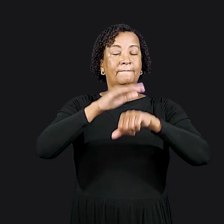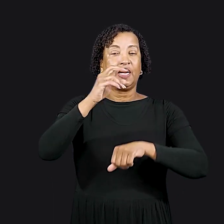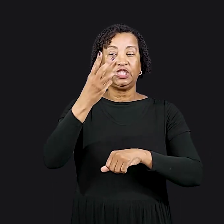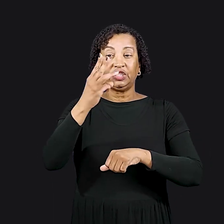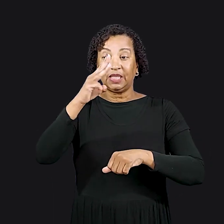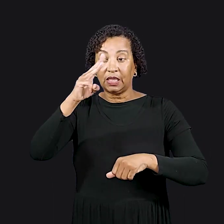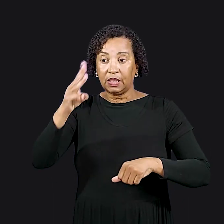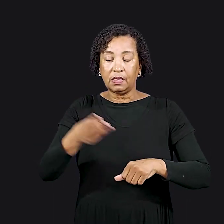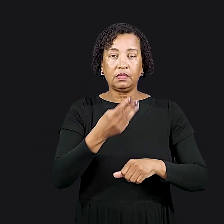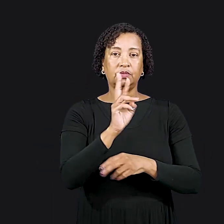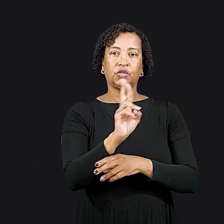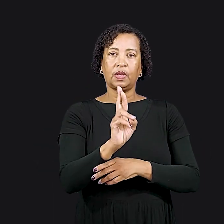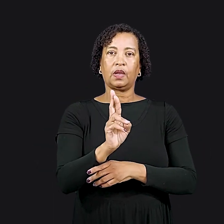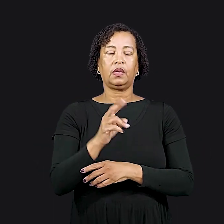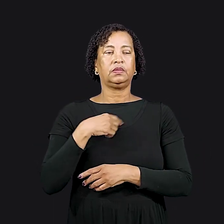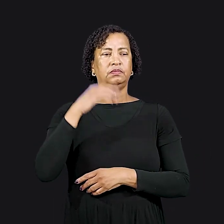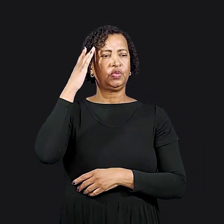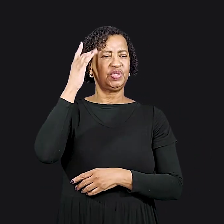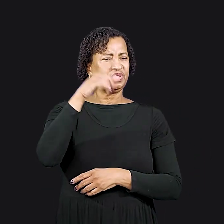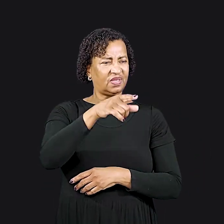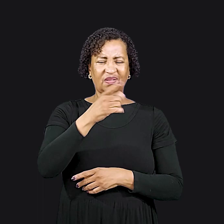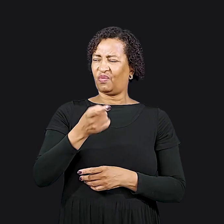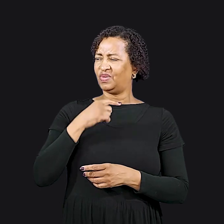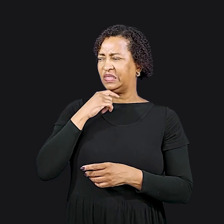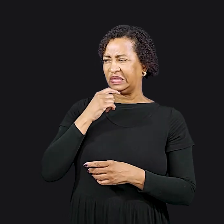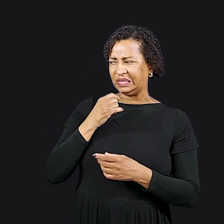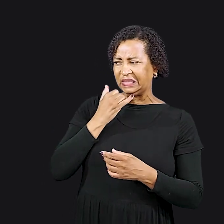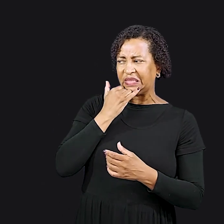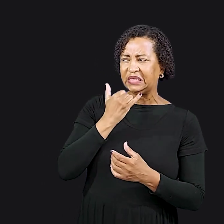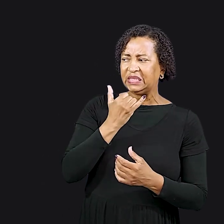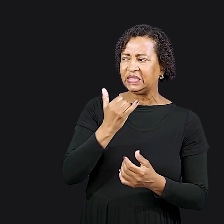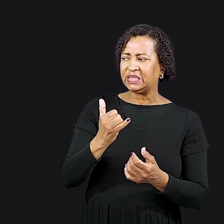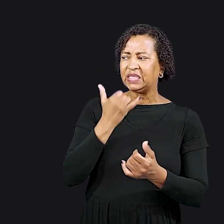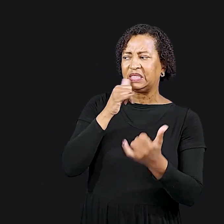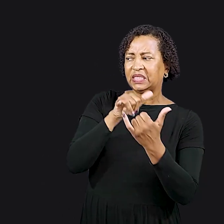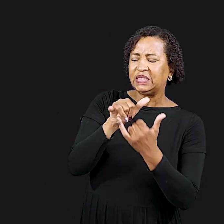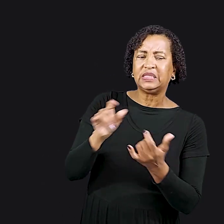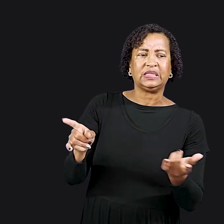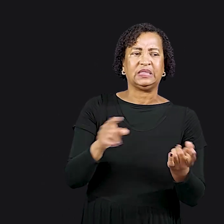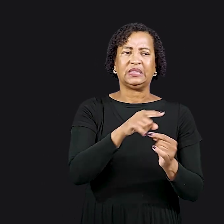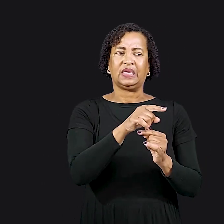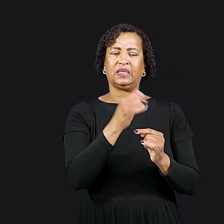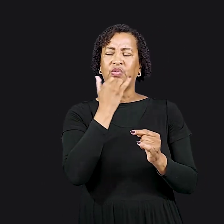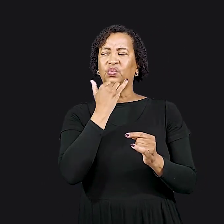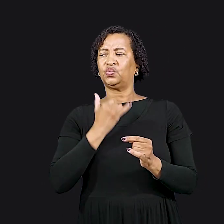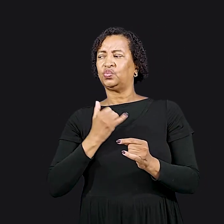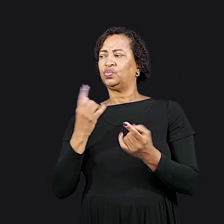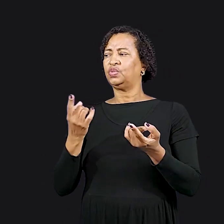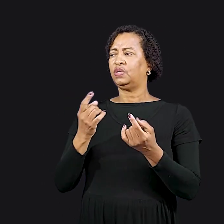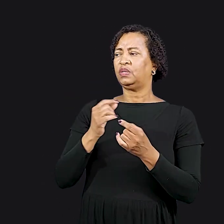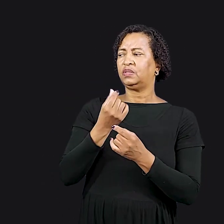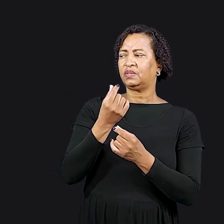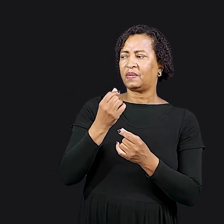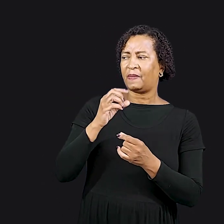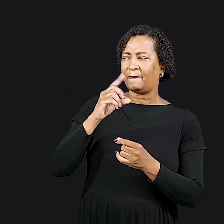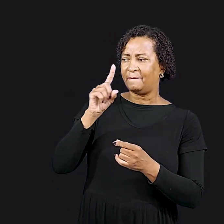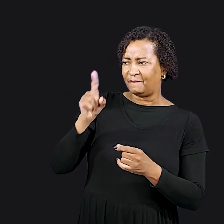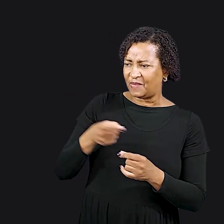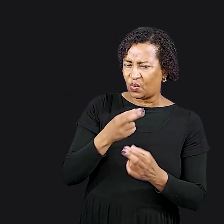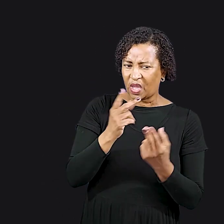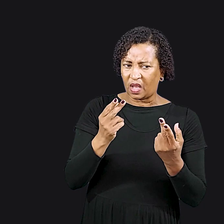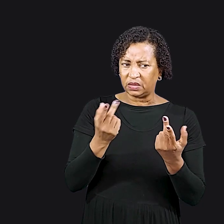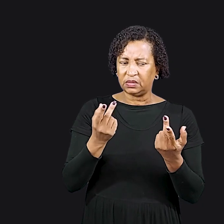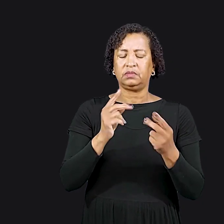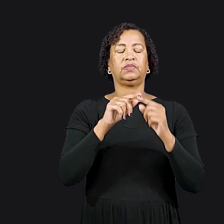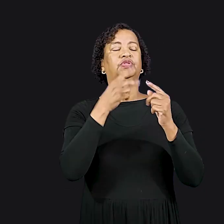R$3.000. Achei que ele tivesse se enganado e que deveria ser só R$300. O tesoureiro me explicou que uma